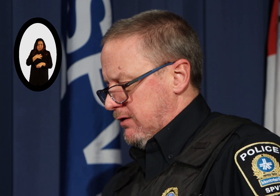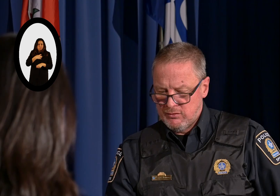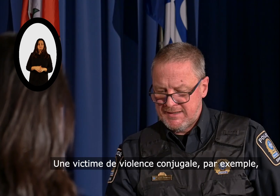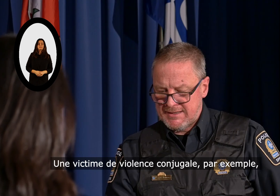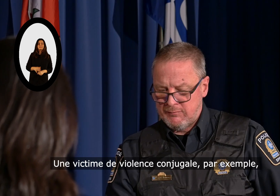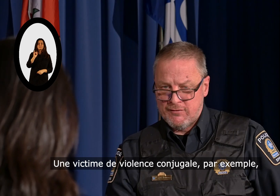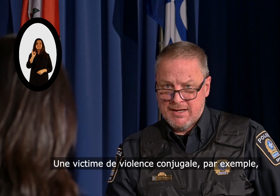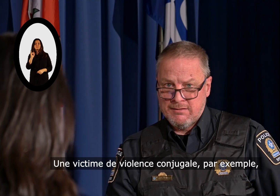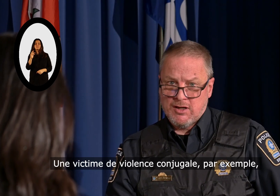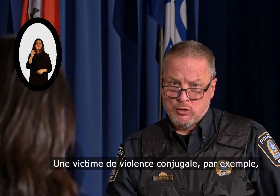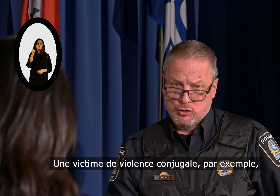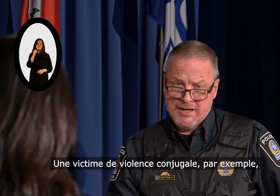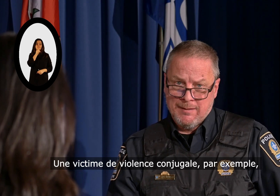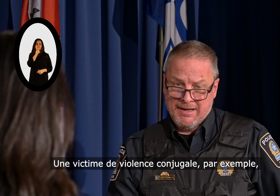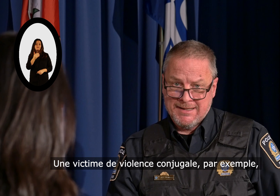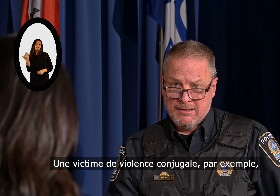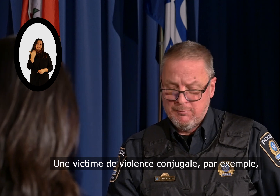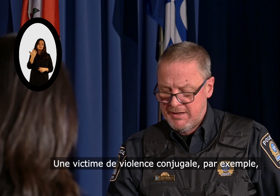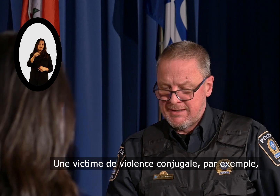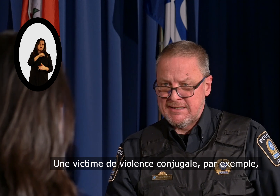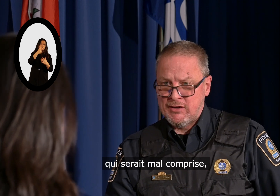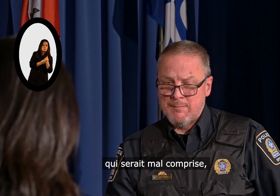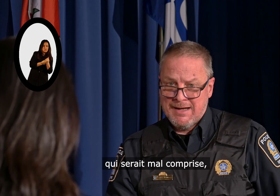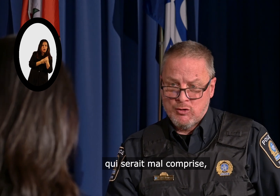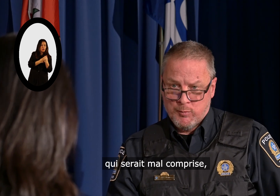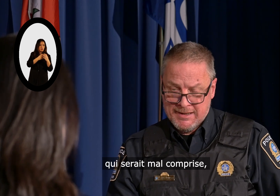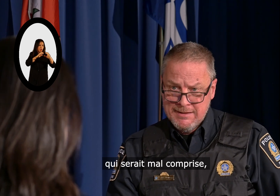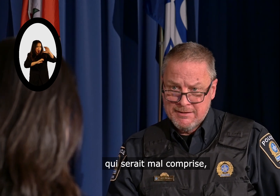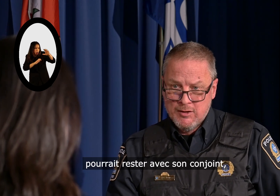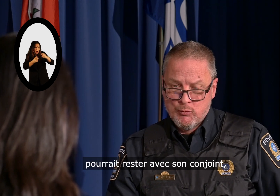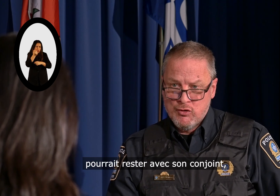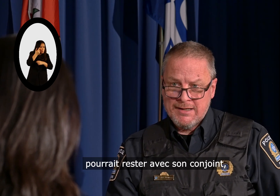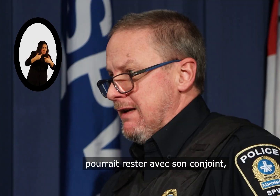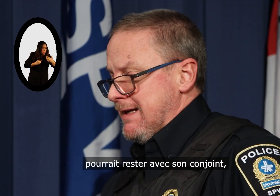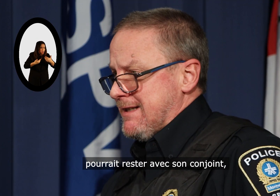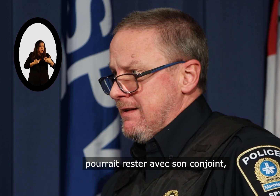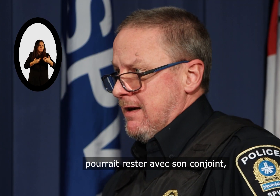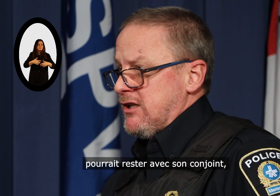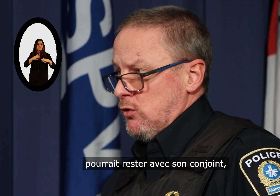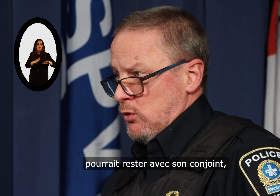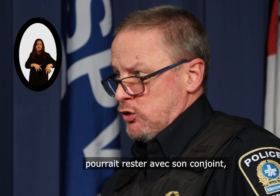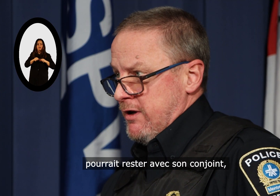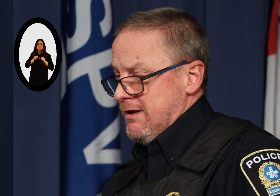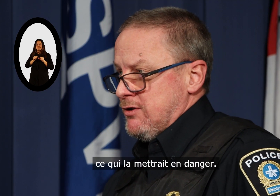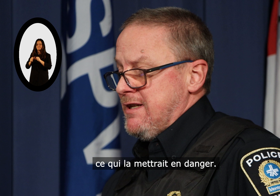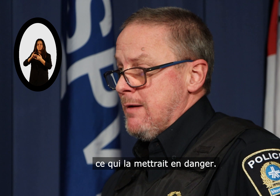Une victime de violence conjugale, par exemple, qui serait mal comprise, pourrait rester avec son conjoint, ce qui la